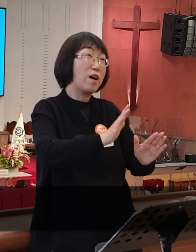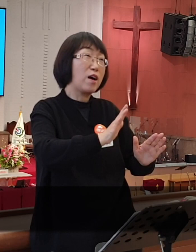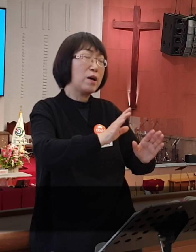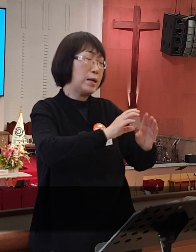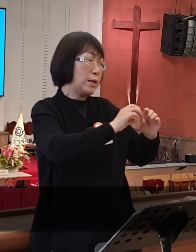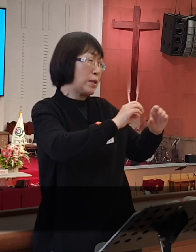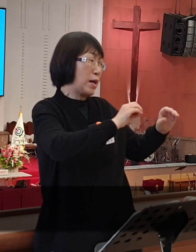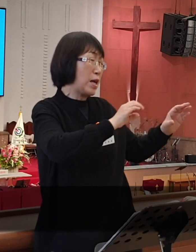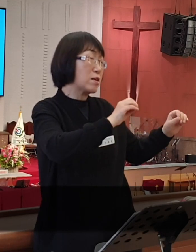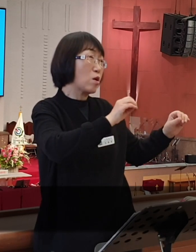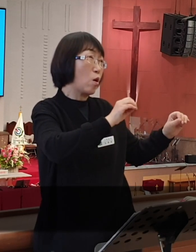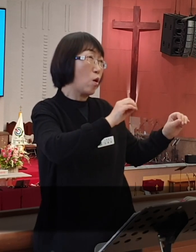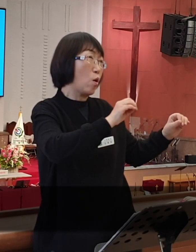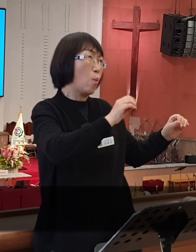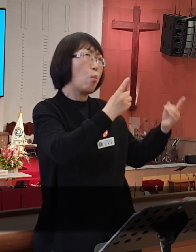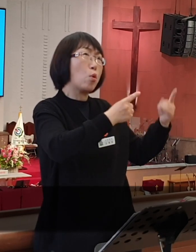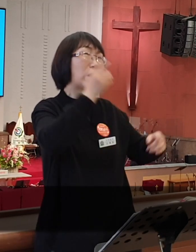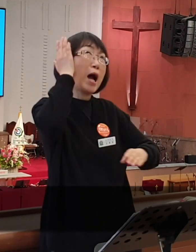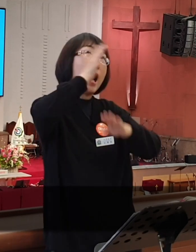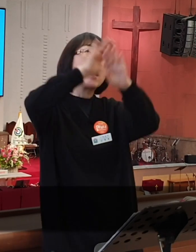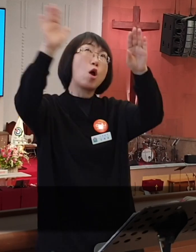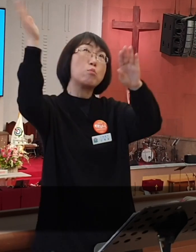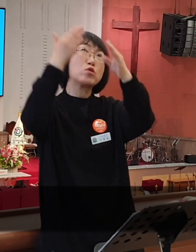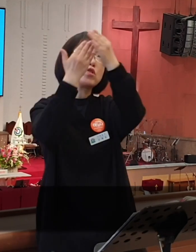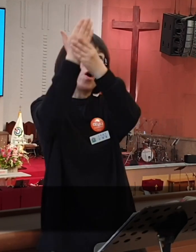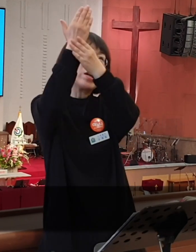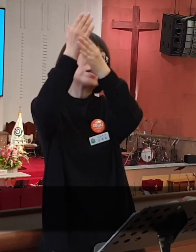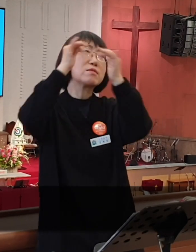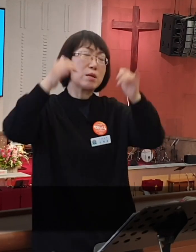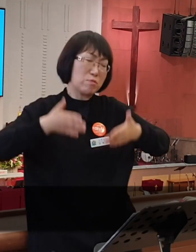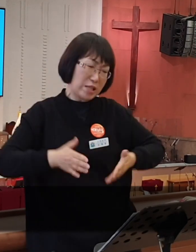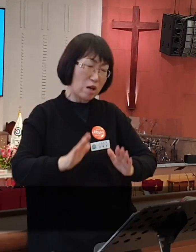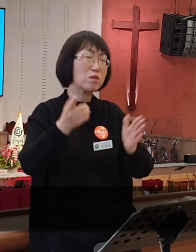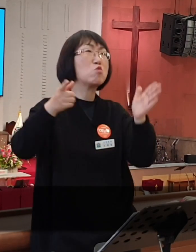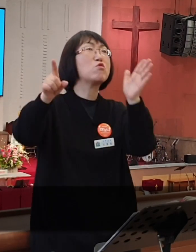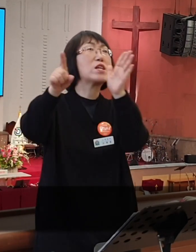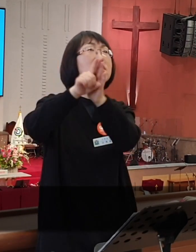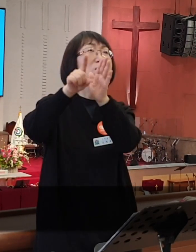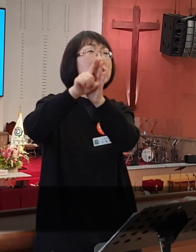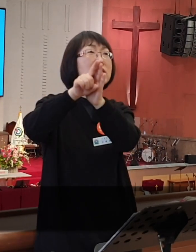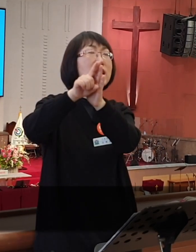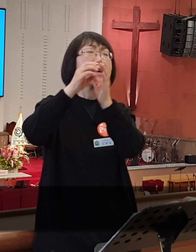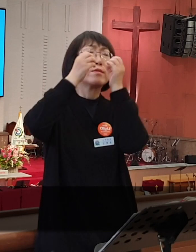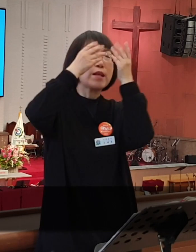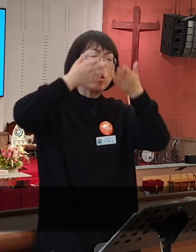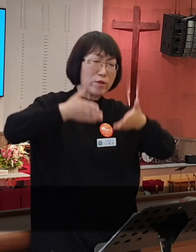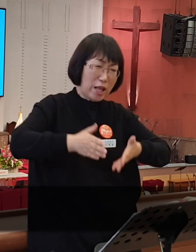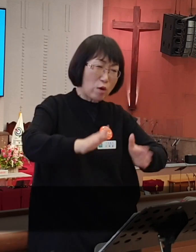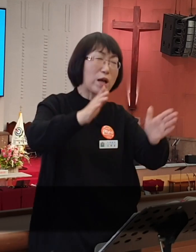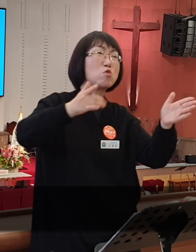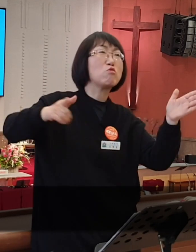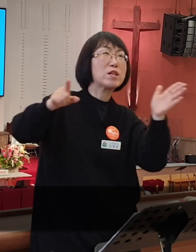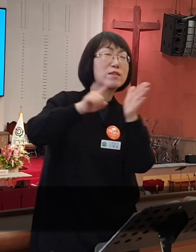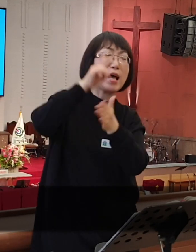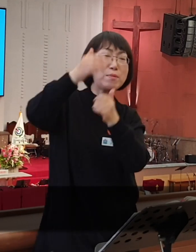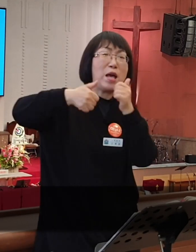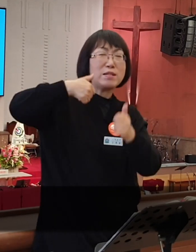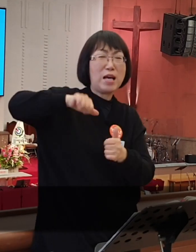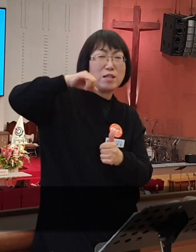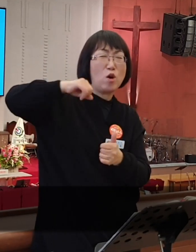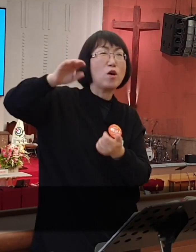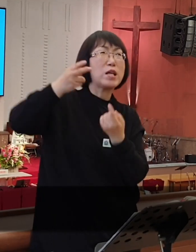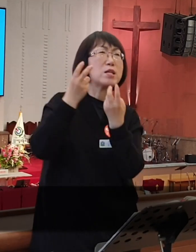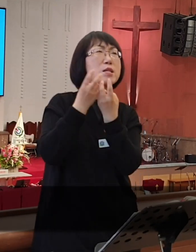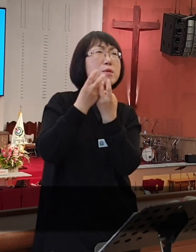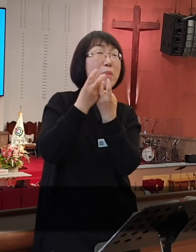여기 땅에서가 아니라 하늘로부터 난 사람들입니다. 그렇게 태어나기 위해서는, 그렇게 새로 태어나기 위해서는, 하나님의 자녀되는